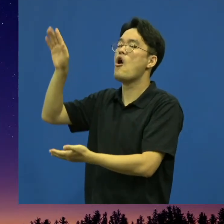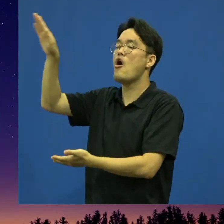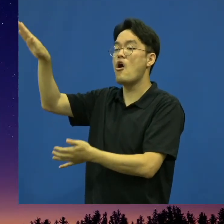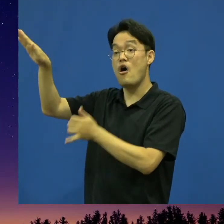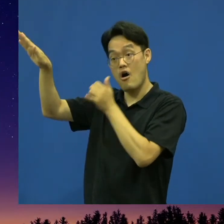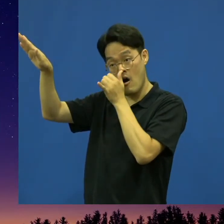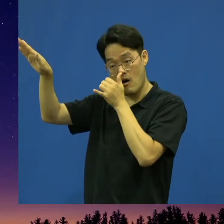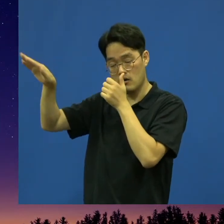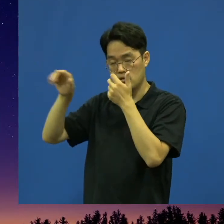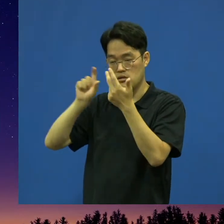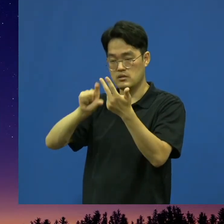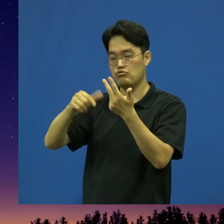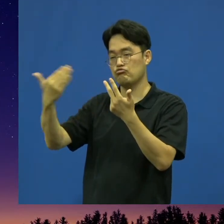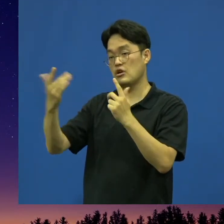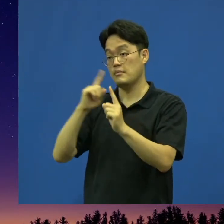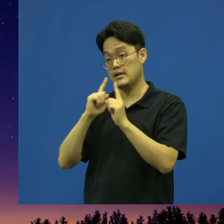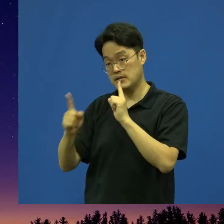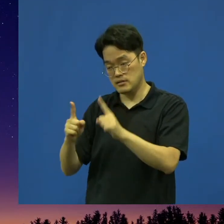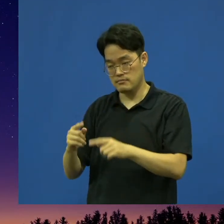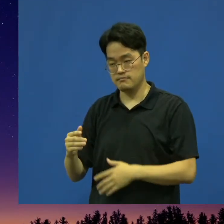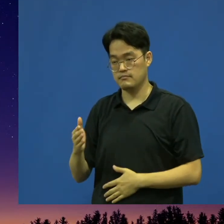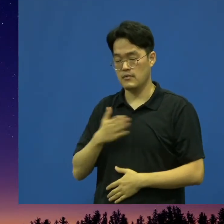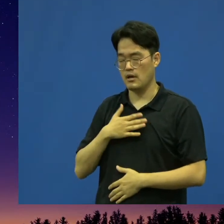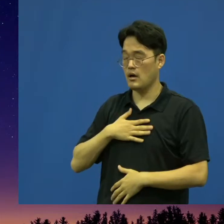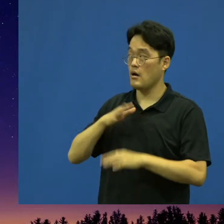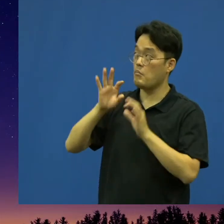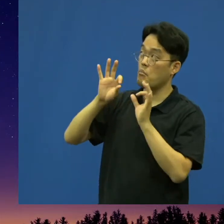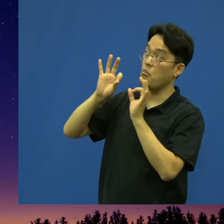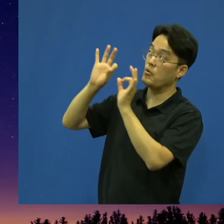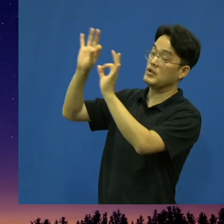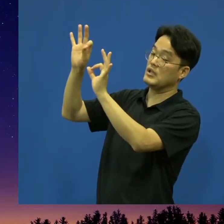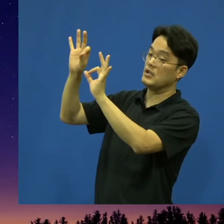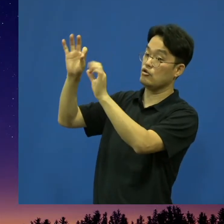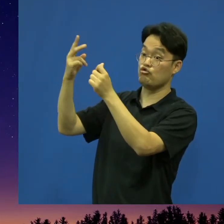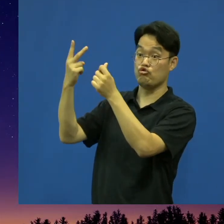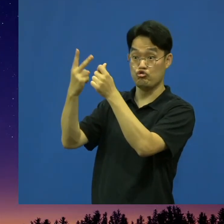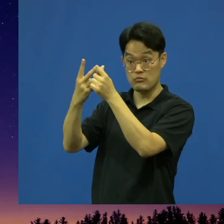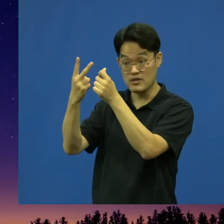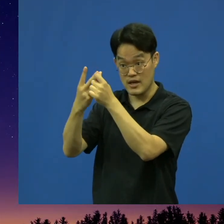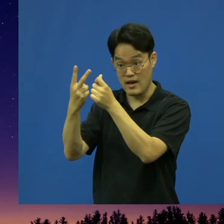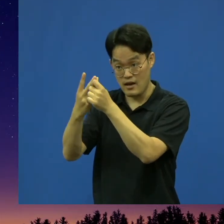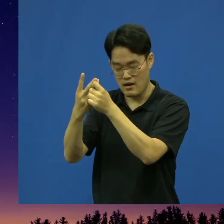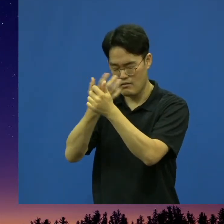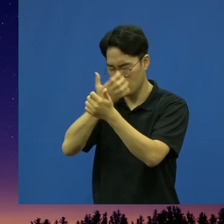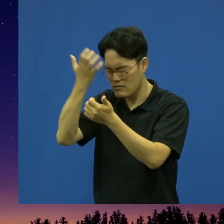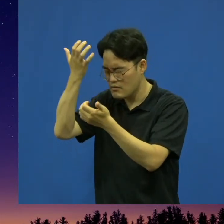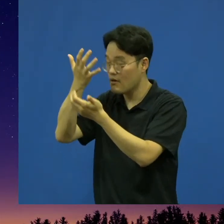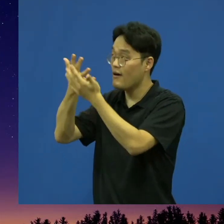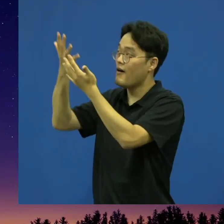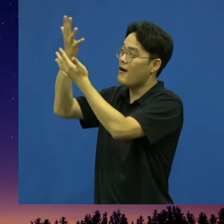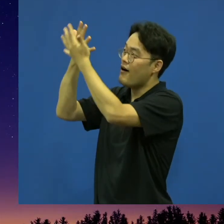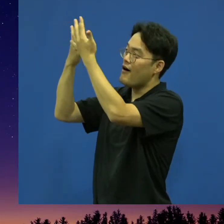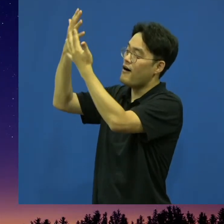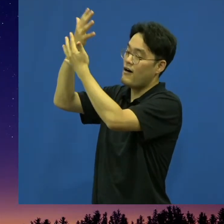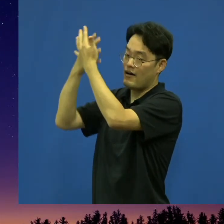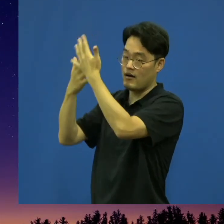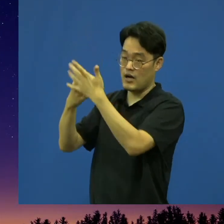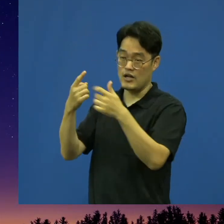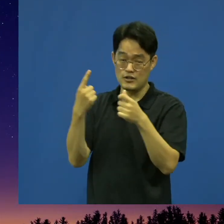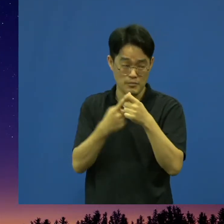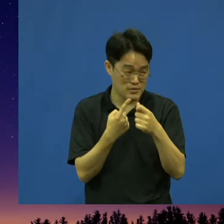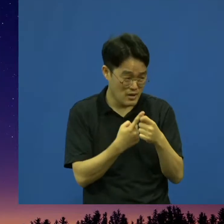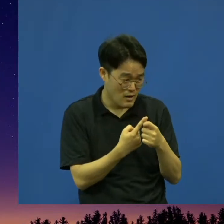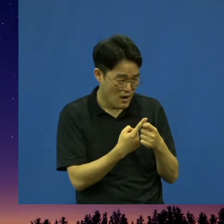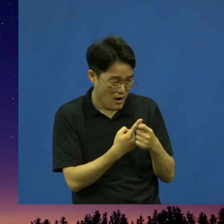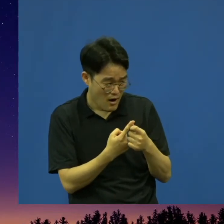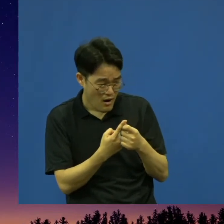한번 보십시오. 내가 보니, 두 번째 환상이 열리는 거죠. 첫 번째 환상이 막 일어나고